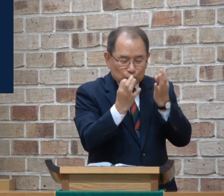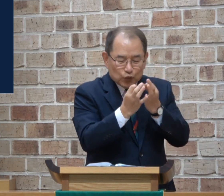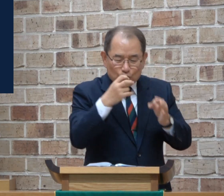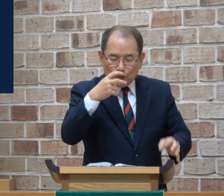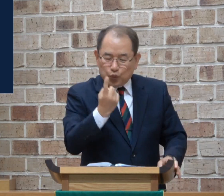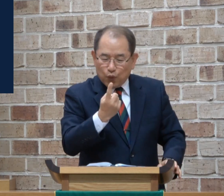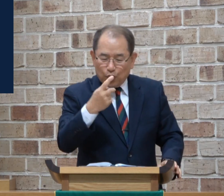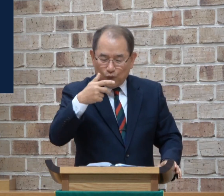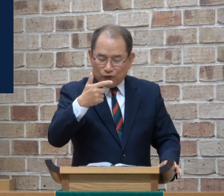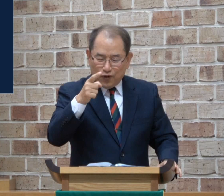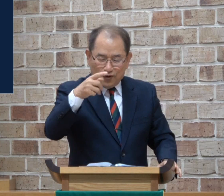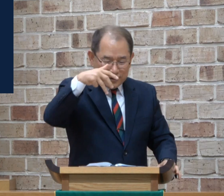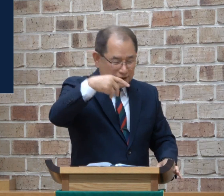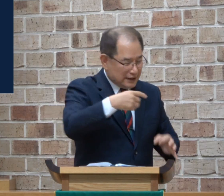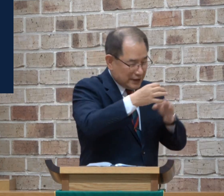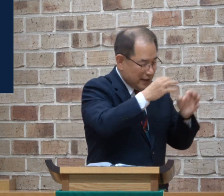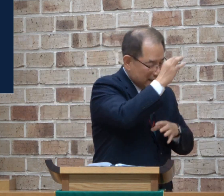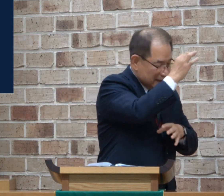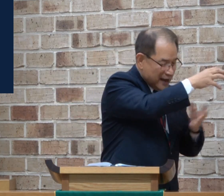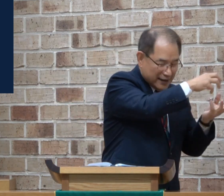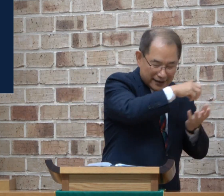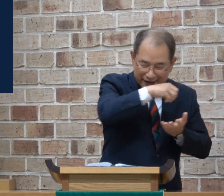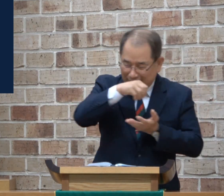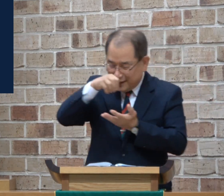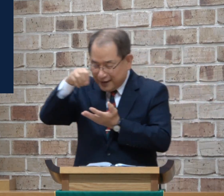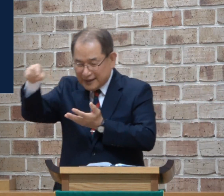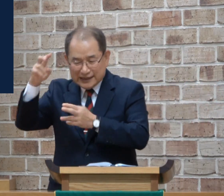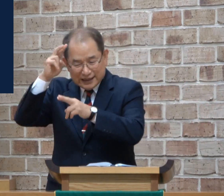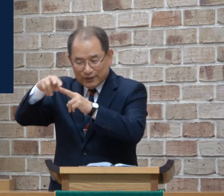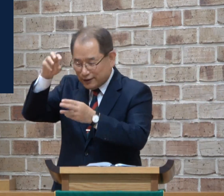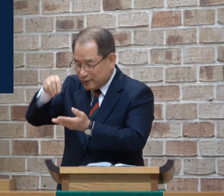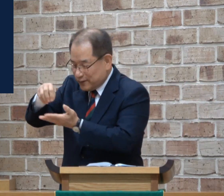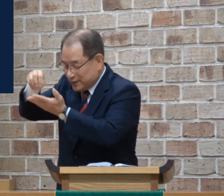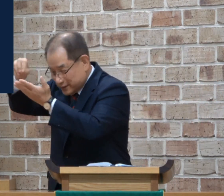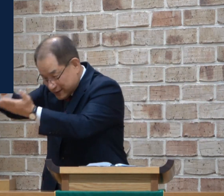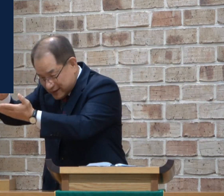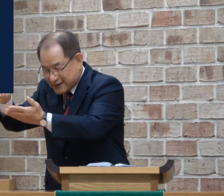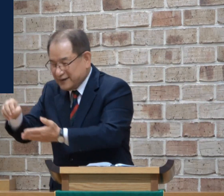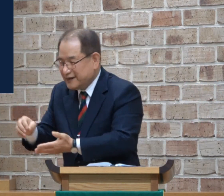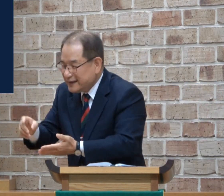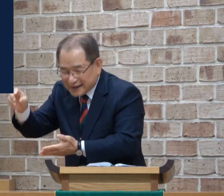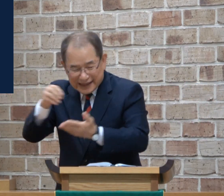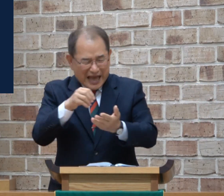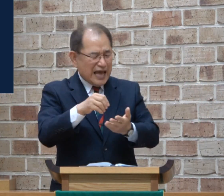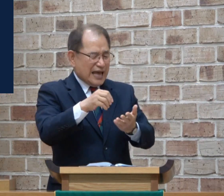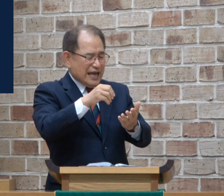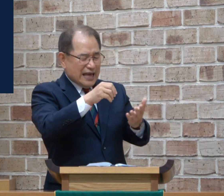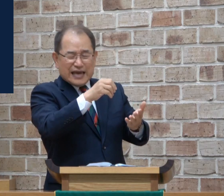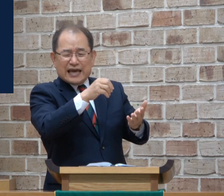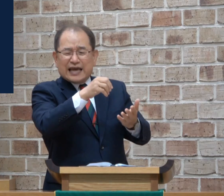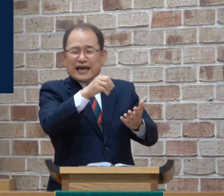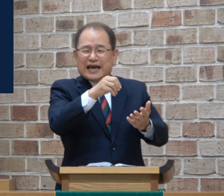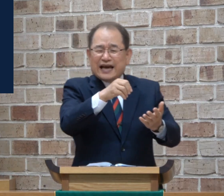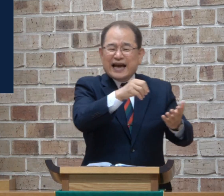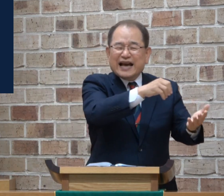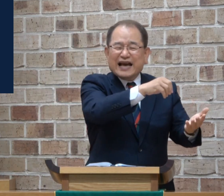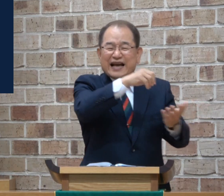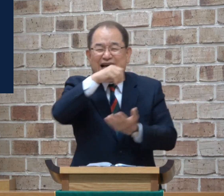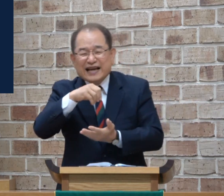그냥 공짜로 이발을 받은 것이 미안해서 도넛을 사가지고 이발사에게 주었습니다. 세